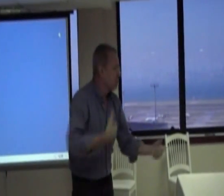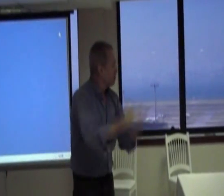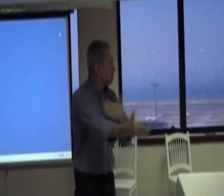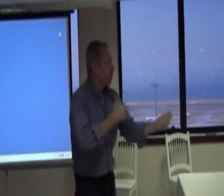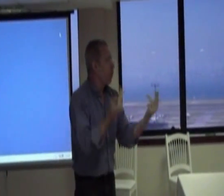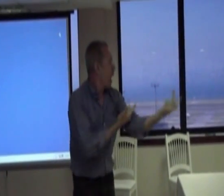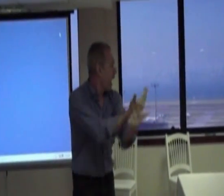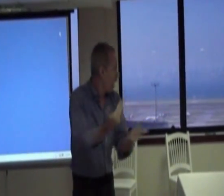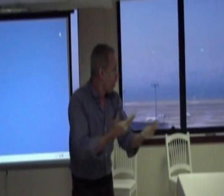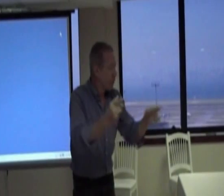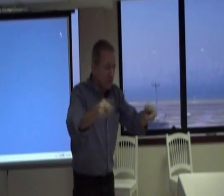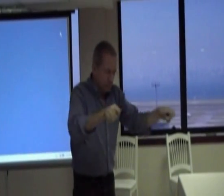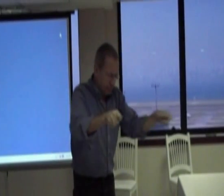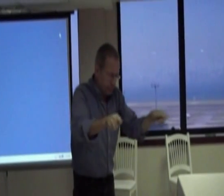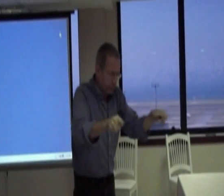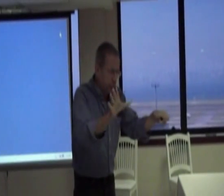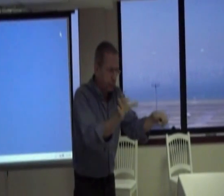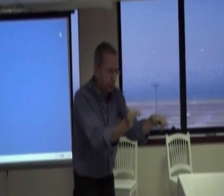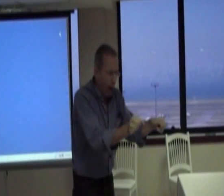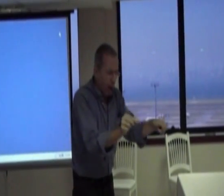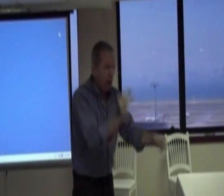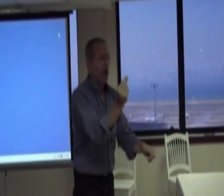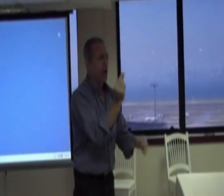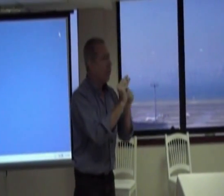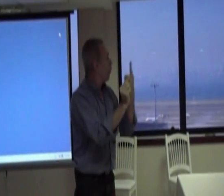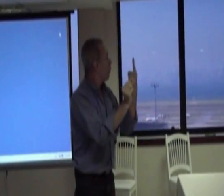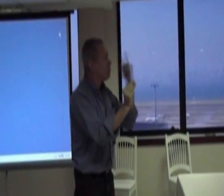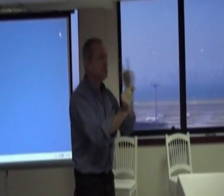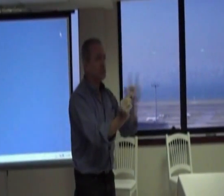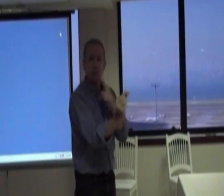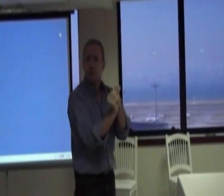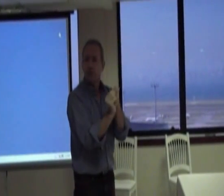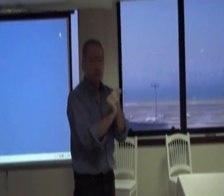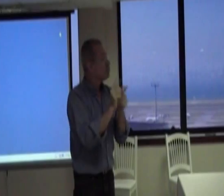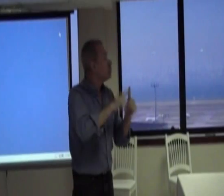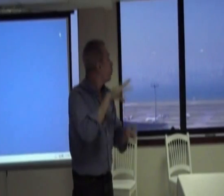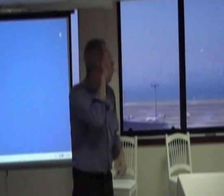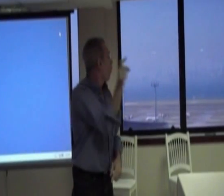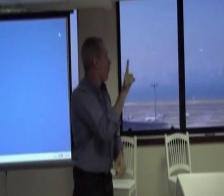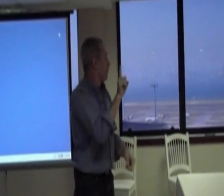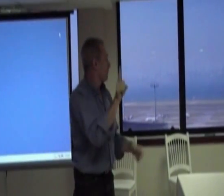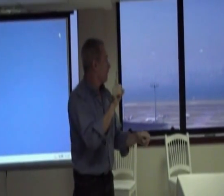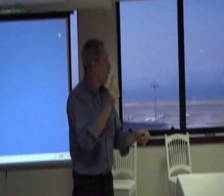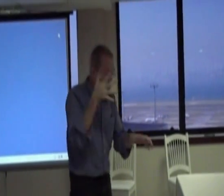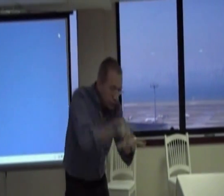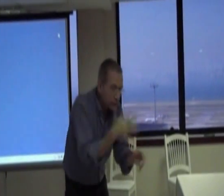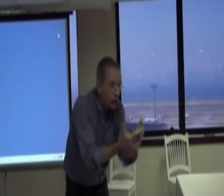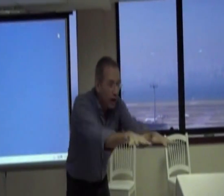peneira, vamos poder ter refinado todas as pessoas que trabalham com a língua oral. Mas vai sobrar uma pedrinha na peneira que não vai passar. Que pedra é essa?